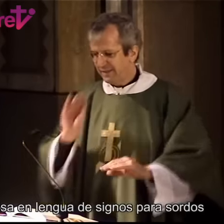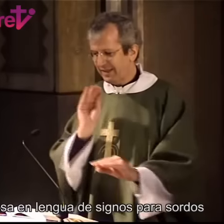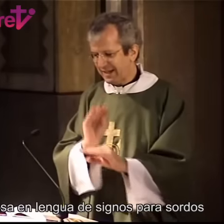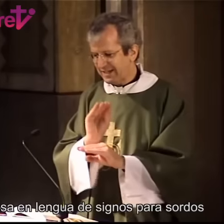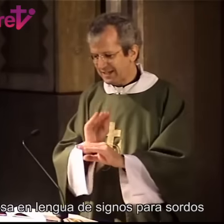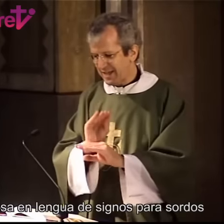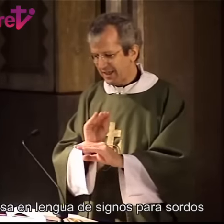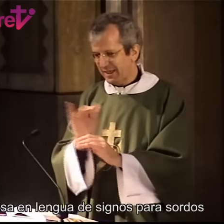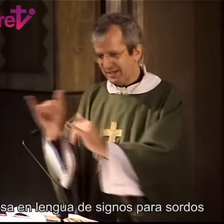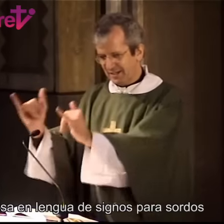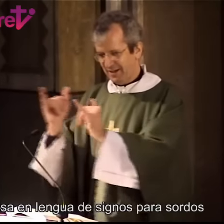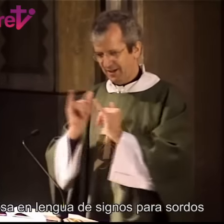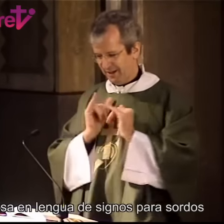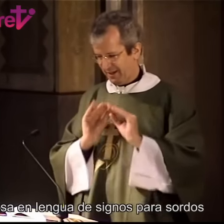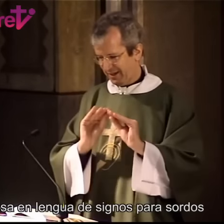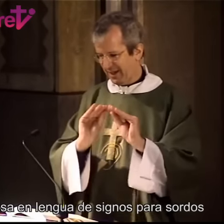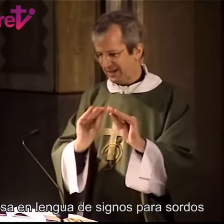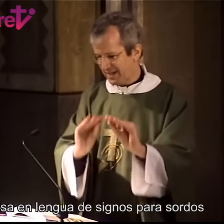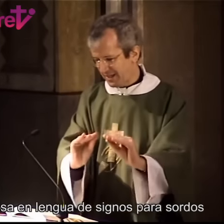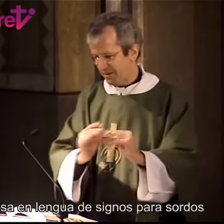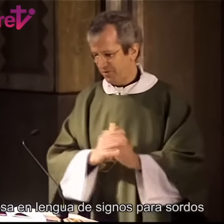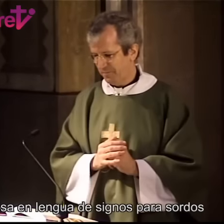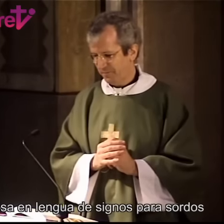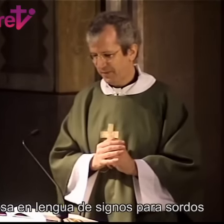las enseñanzas que has recibido.